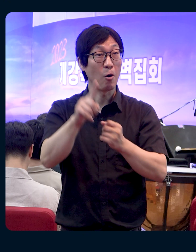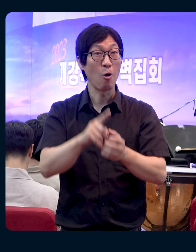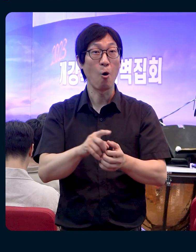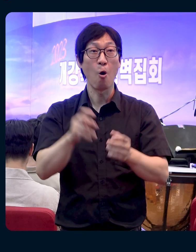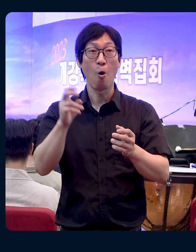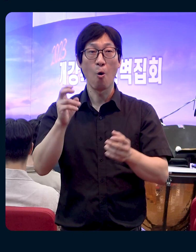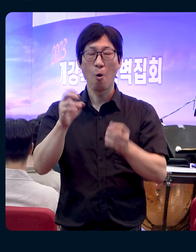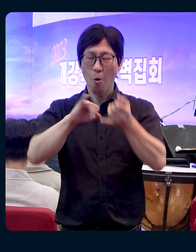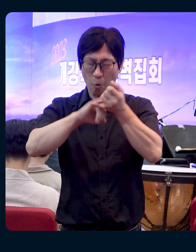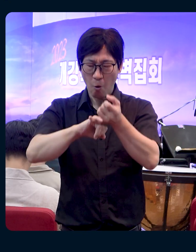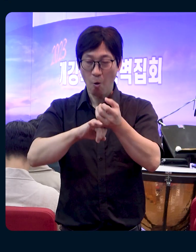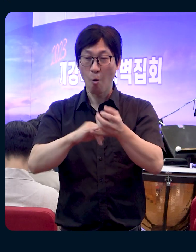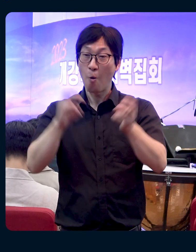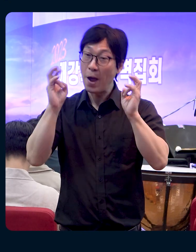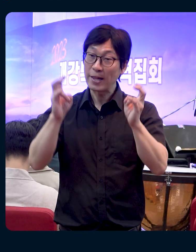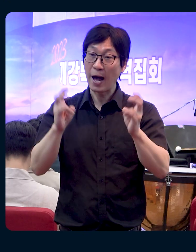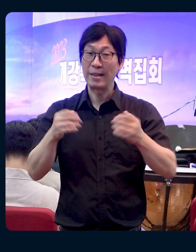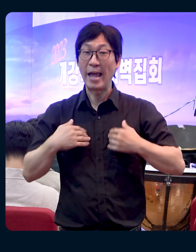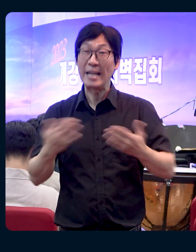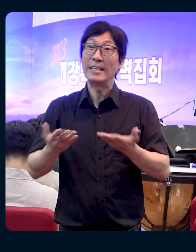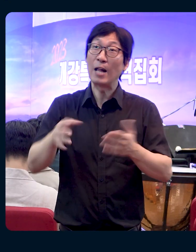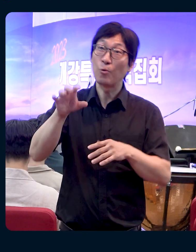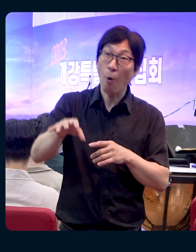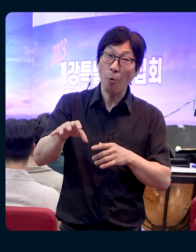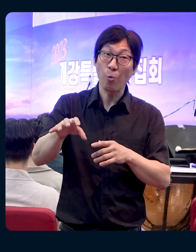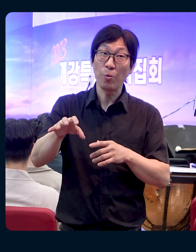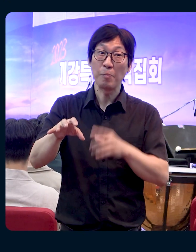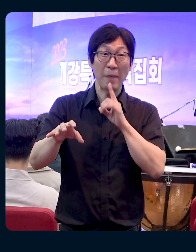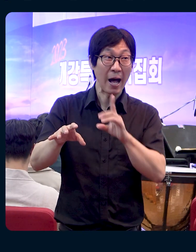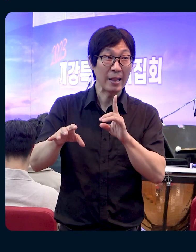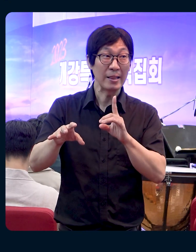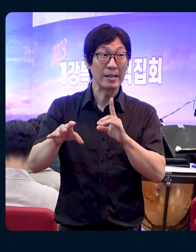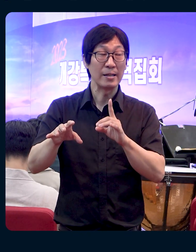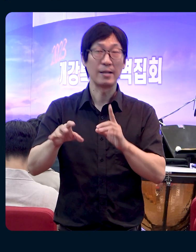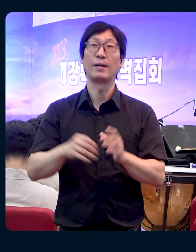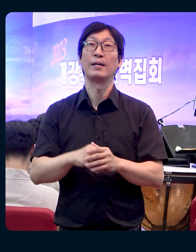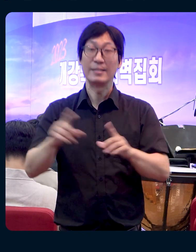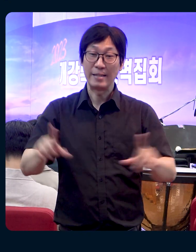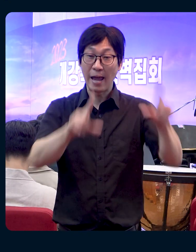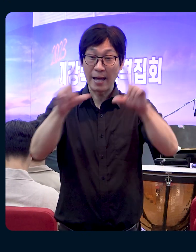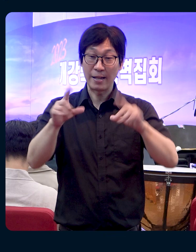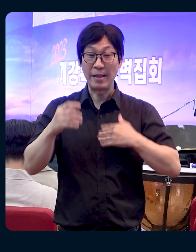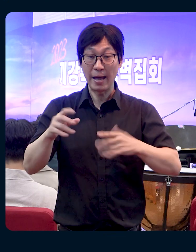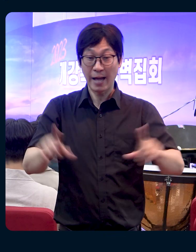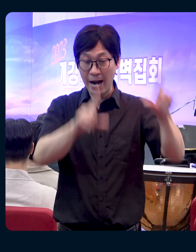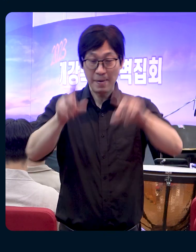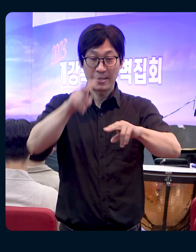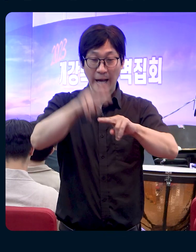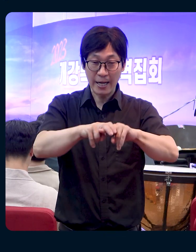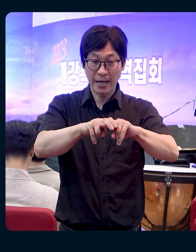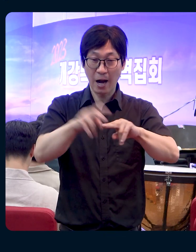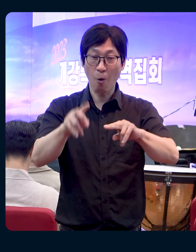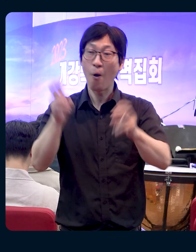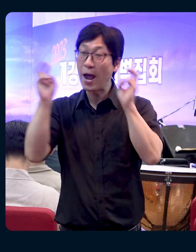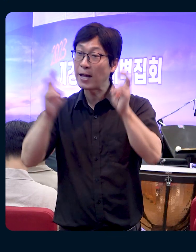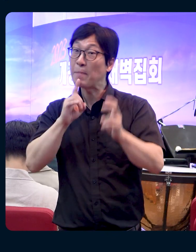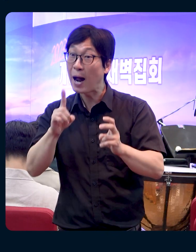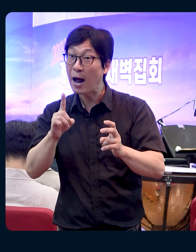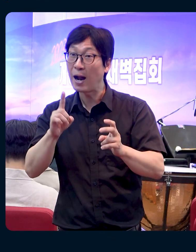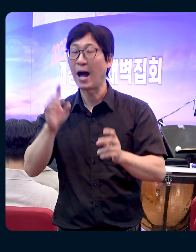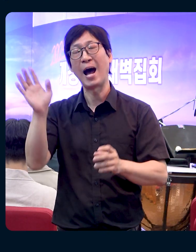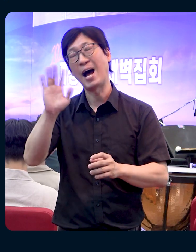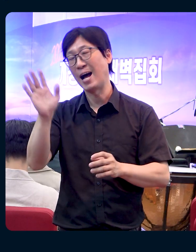말하는 것이 아니라는 거예요. 그래서 그렇죠. 생업의 현장이라는 게 꼭 돈 버는 직장이나 사업만을 말하는 것이